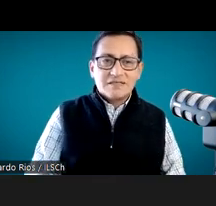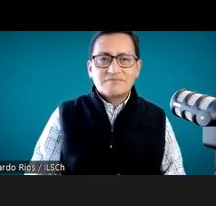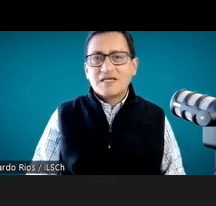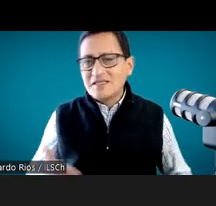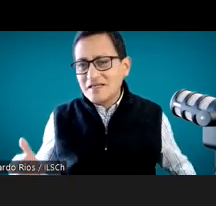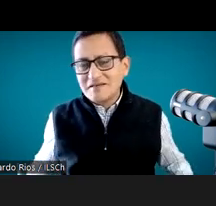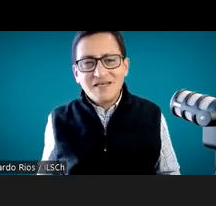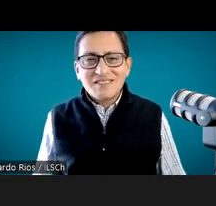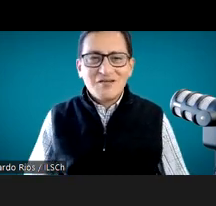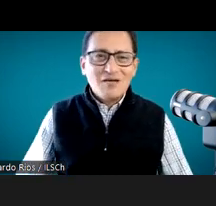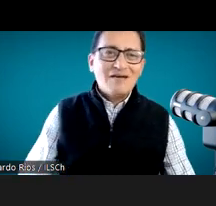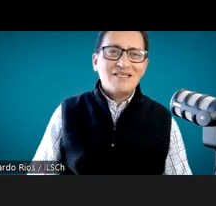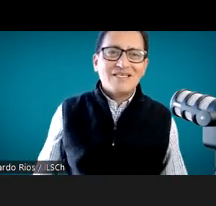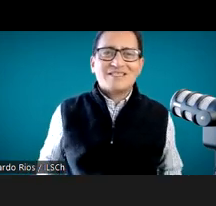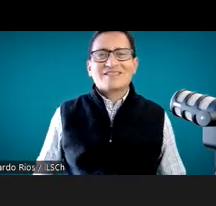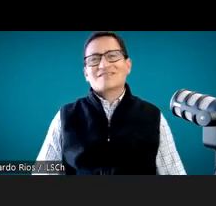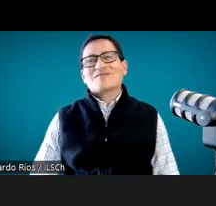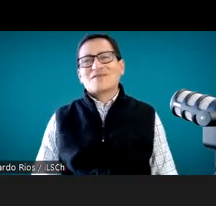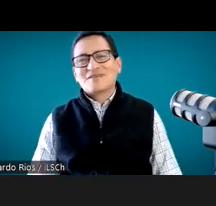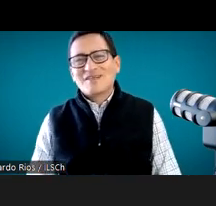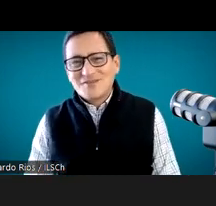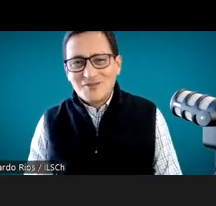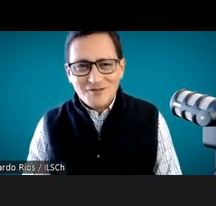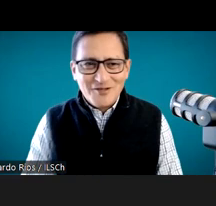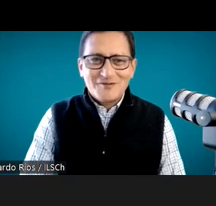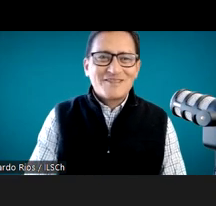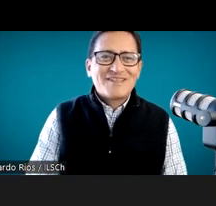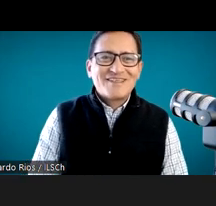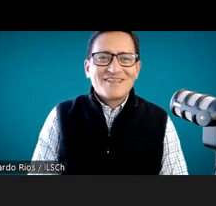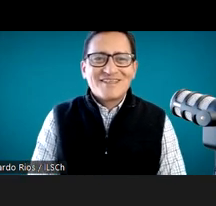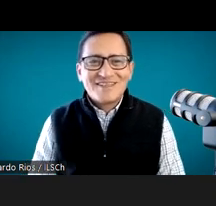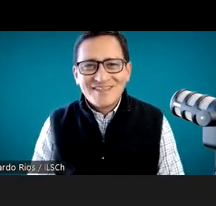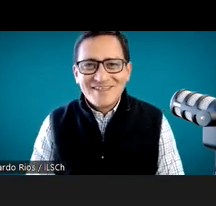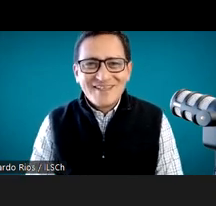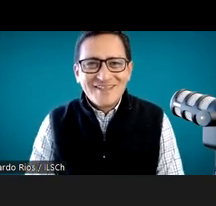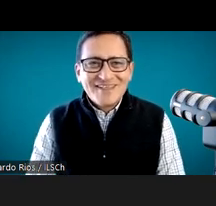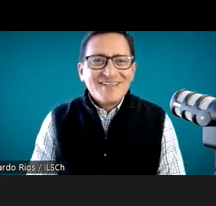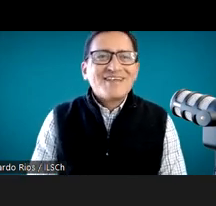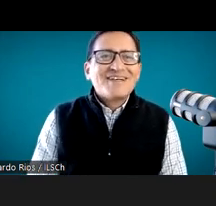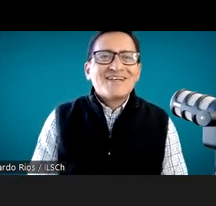canalizar. Así que les cedo la palabra, chiquillas. Soy todo oídos.